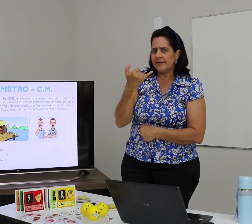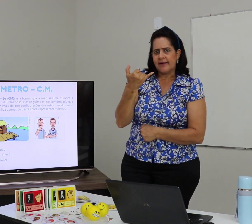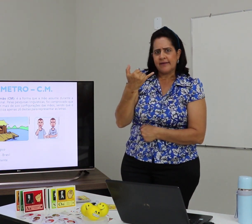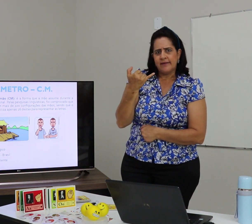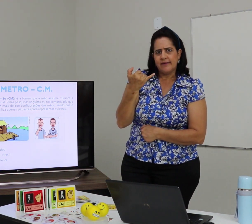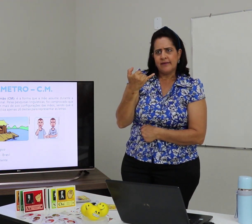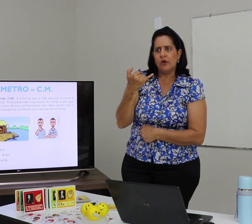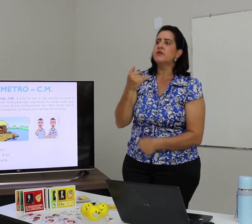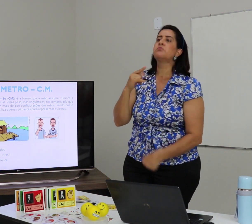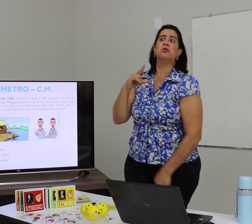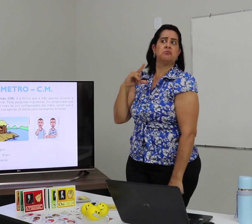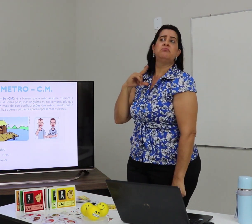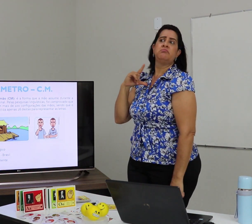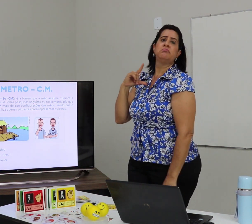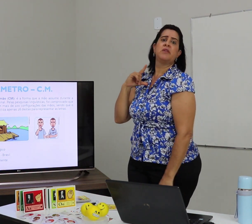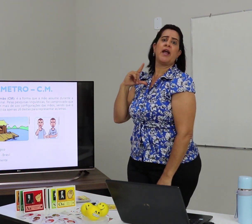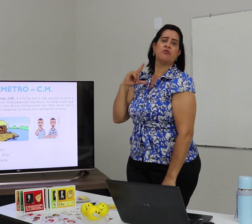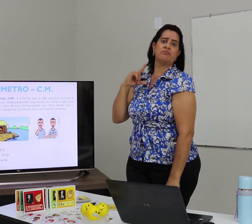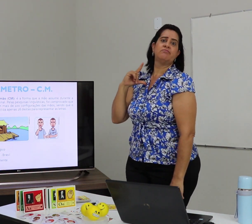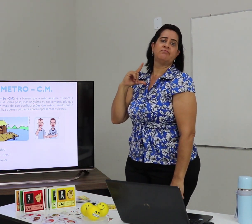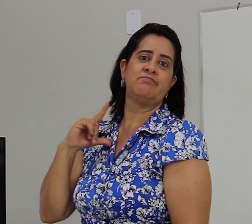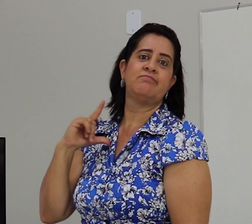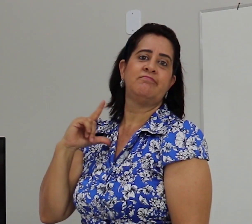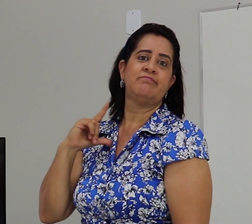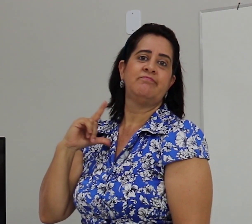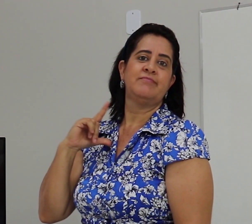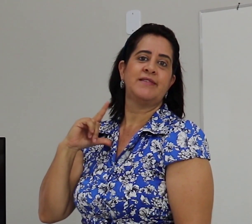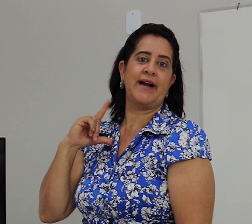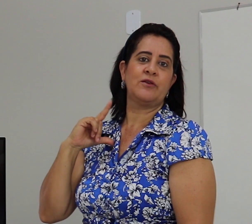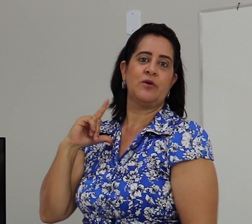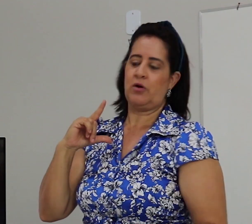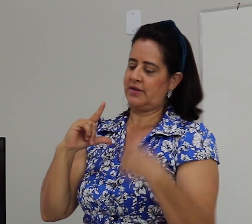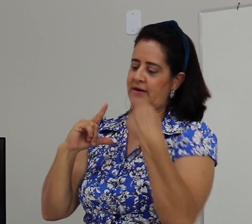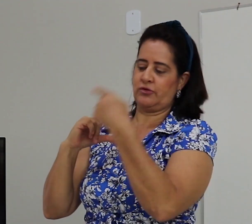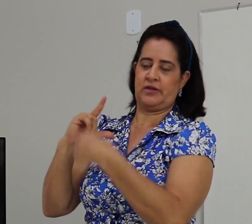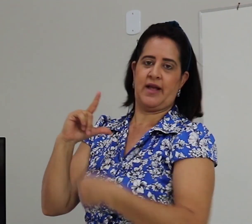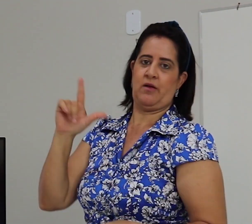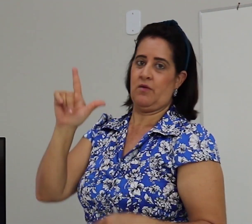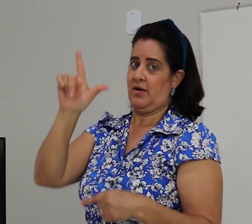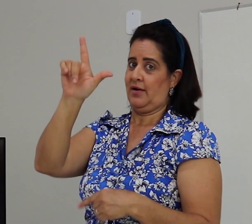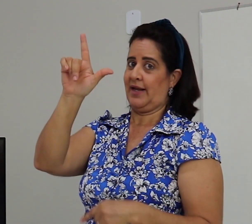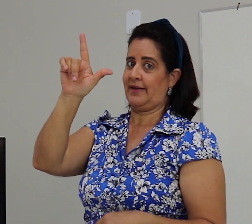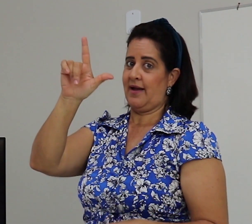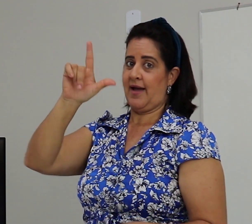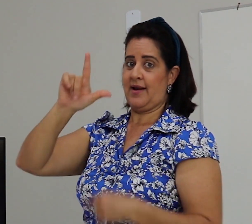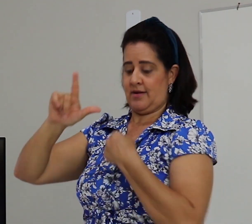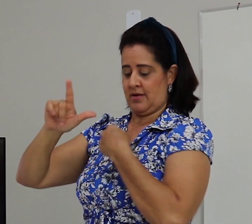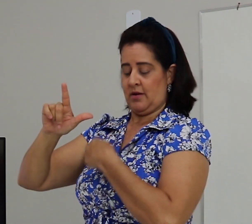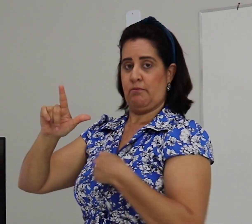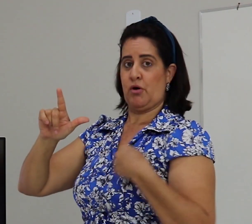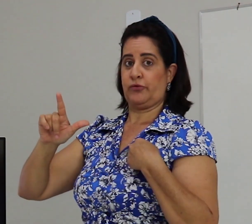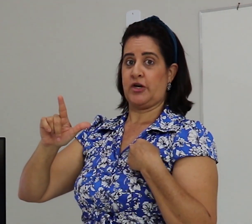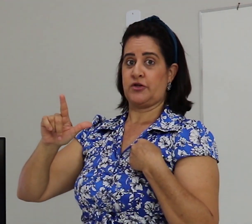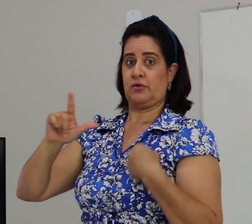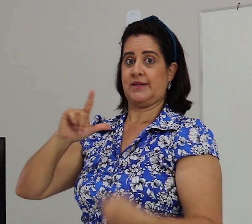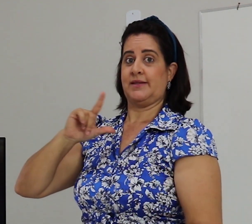caneta? Eu respondo, tenho. Certo? Olha o sinal de tenho. Letra L, ponto de